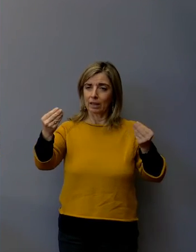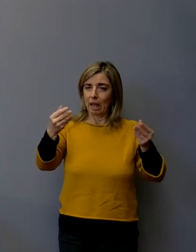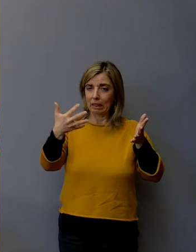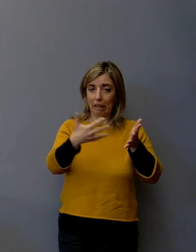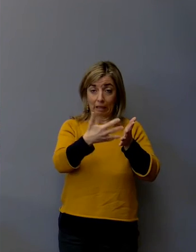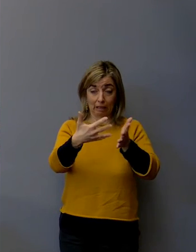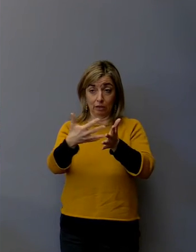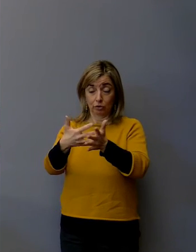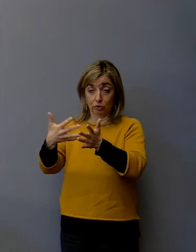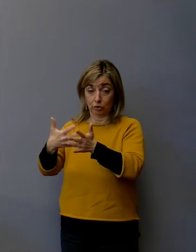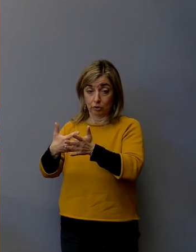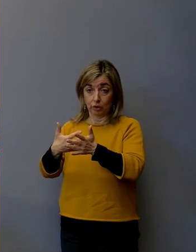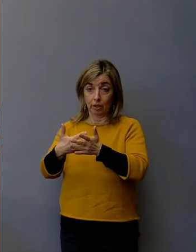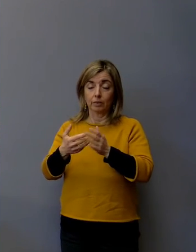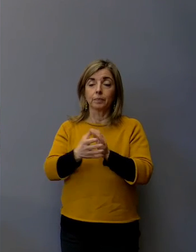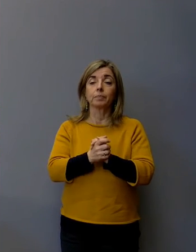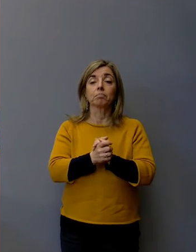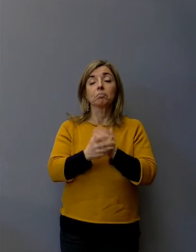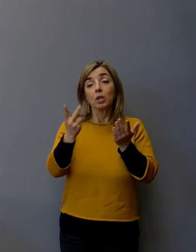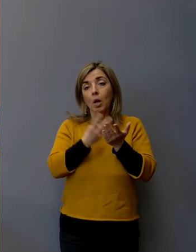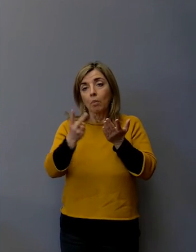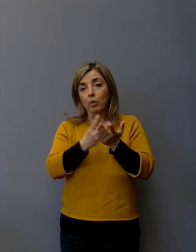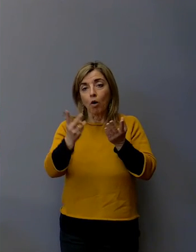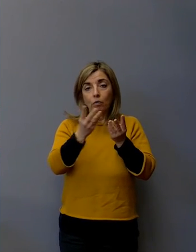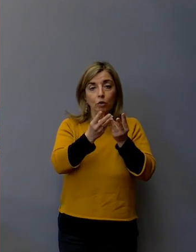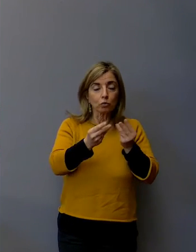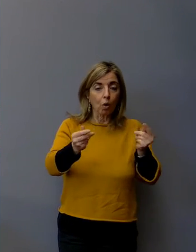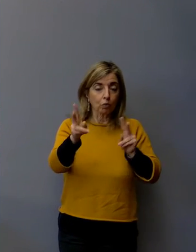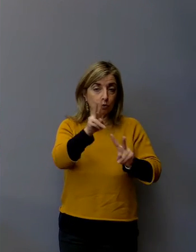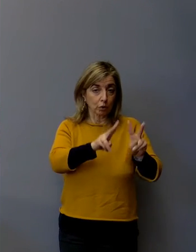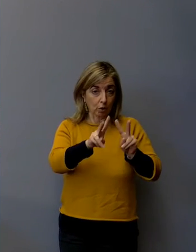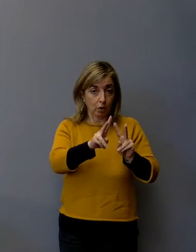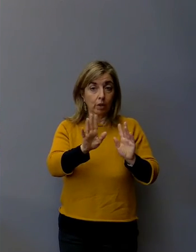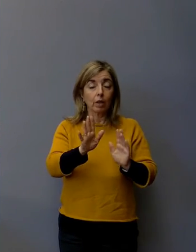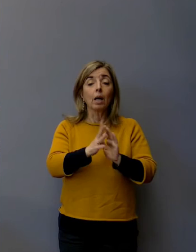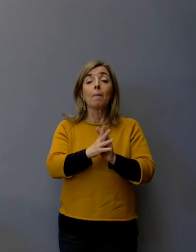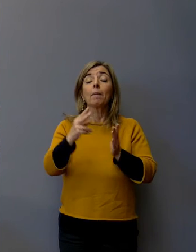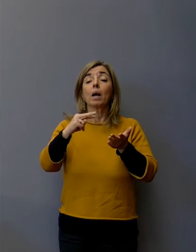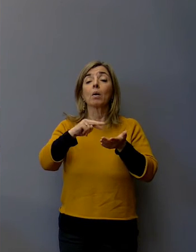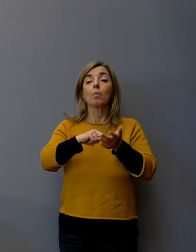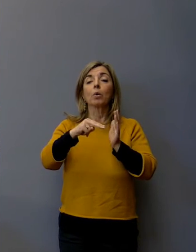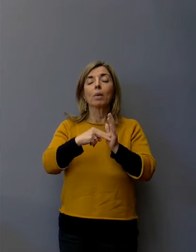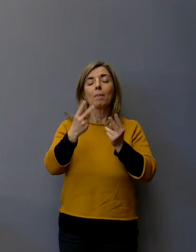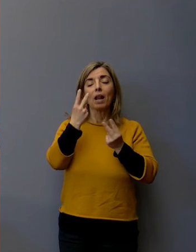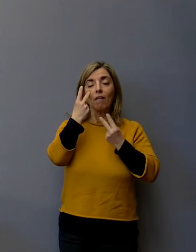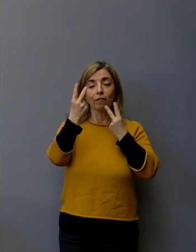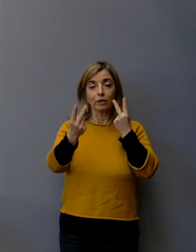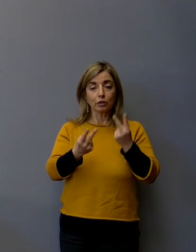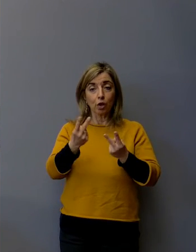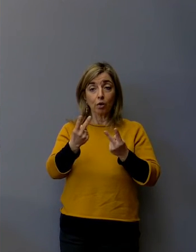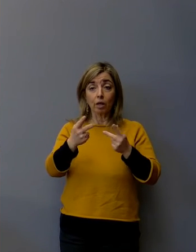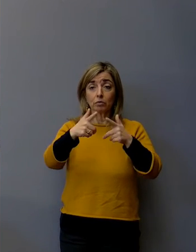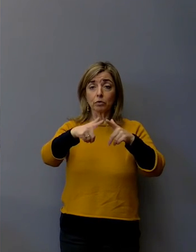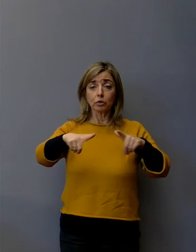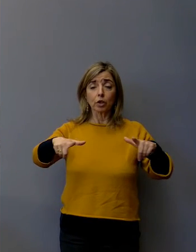o nell'altra di contribuire a risolvere il problema è la visione problema è che genova ha bisogno di una carta d'identità